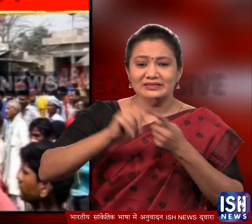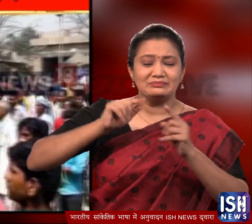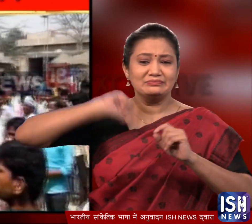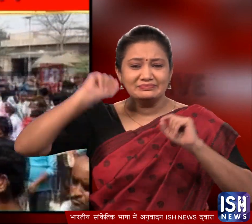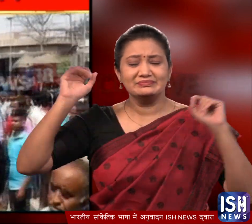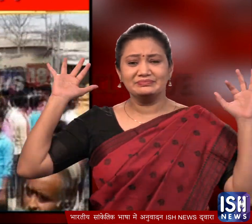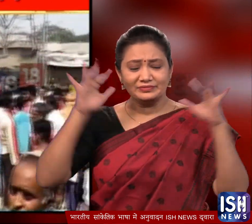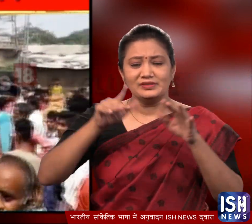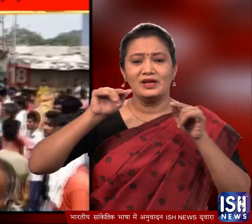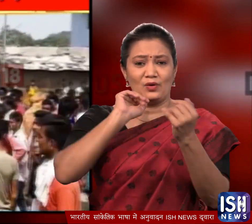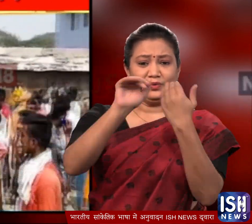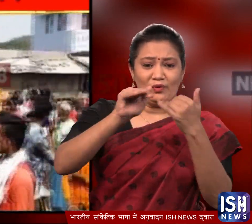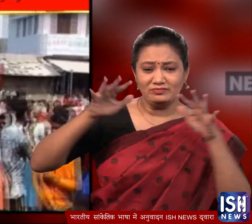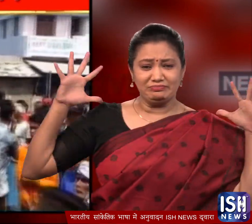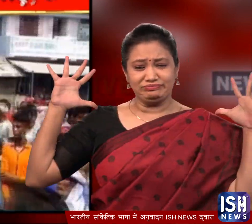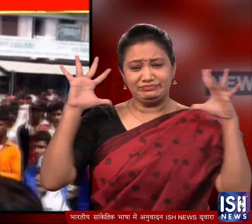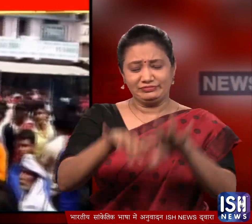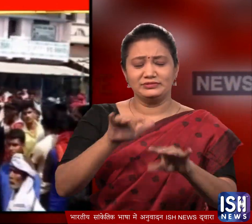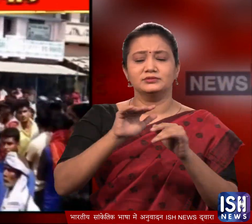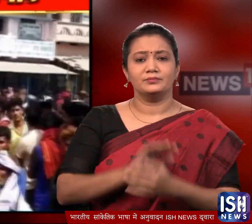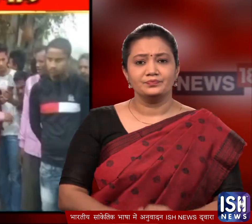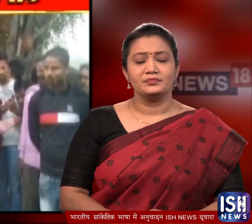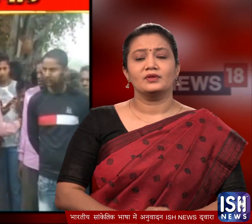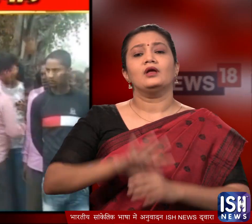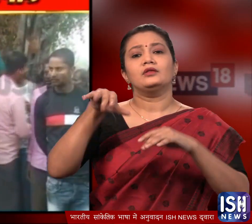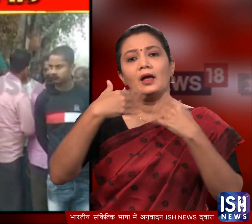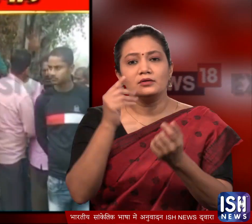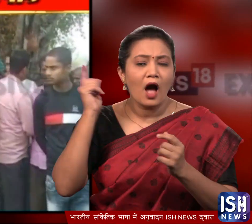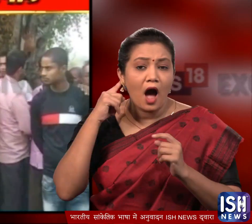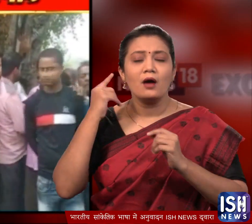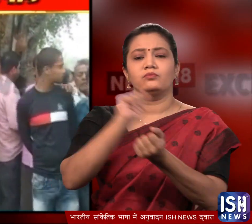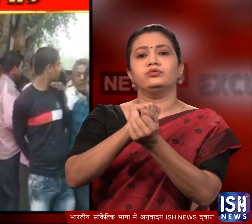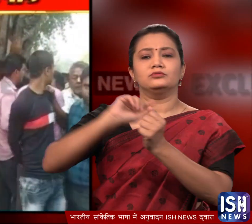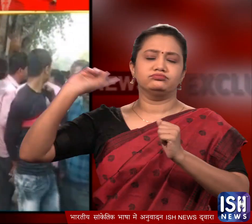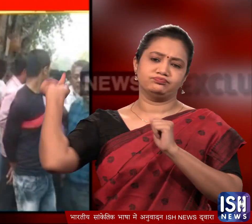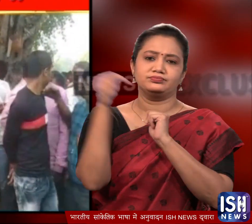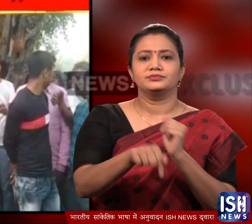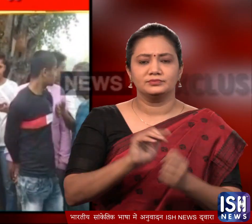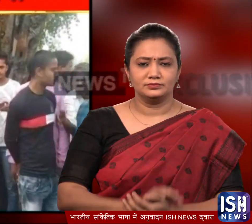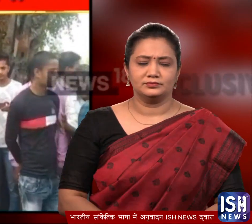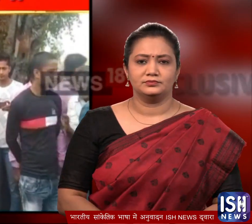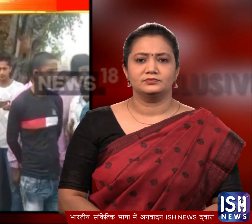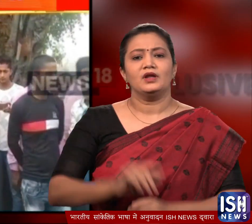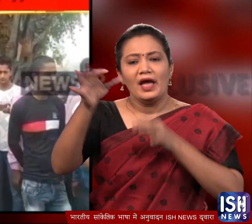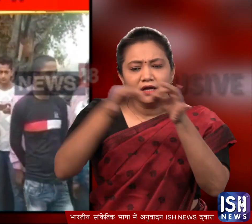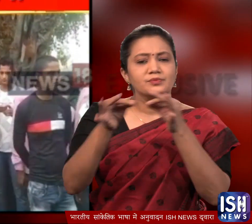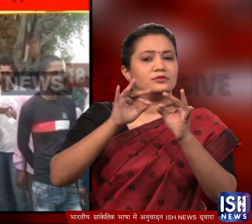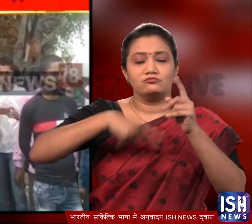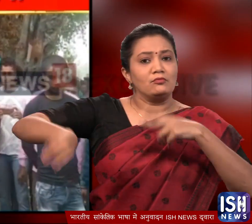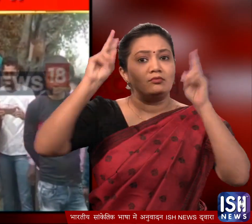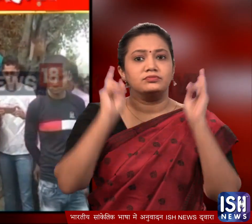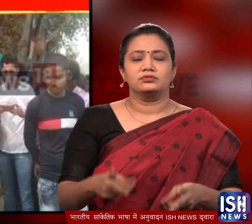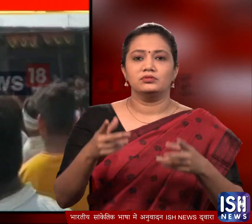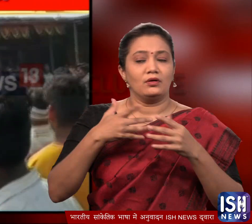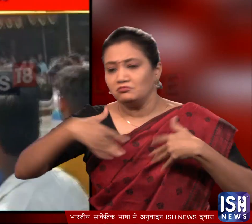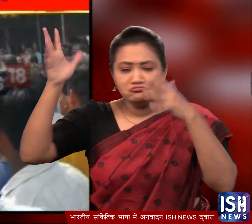हंगामे के दौरान भीड़ ने सड़क को जाम कर दिया, जिसकी जानकारी मिलने पर कुछ पुलिस वाले वहां पहुंचे और इन लोगों को समझाने की कोशिश की। फिर भी वो सड़क से हटने